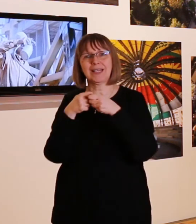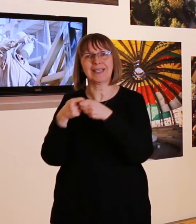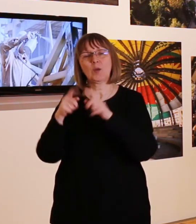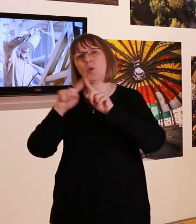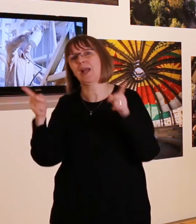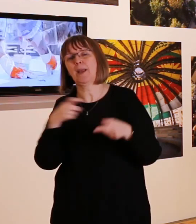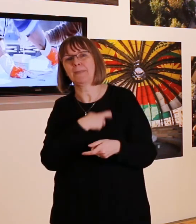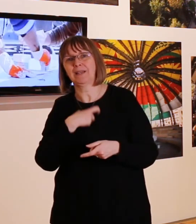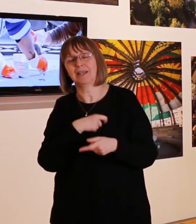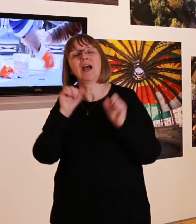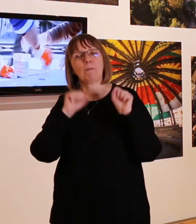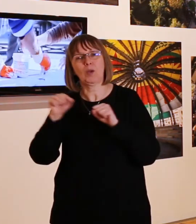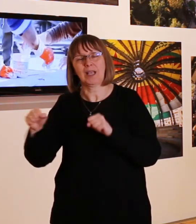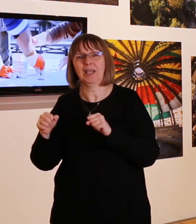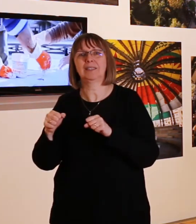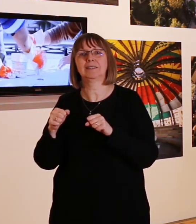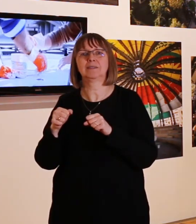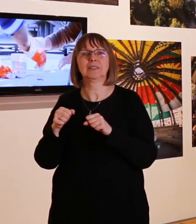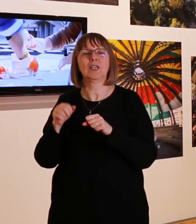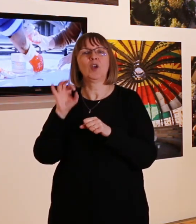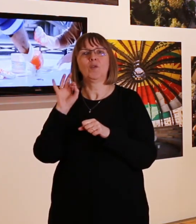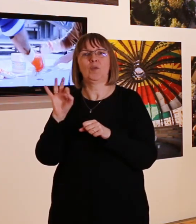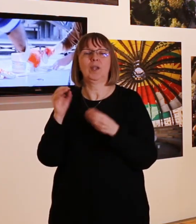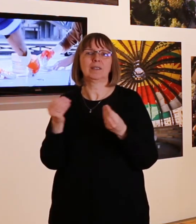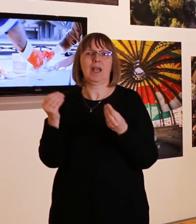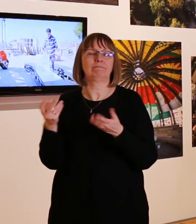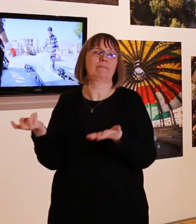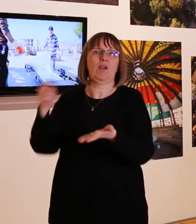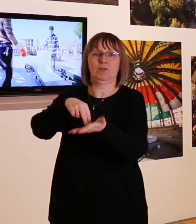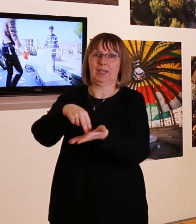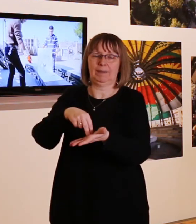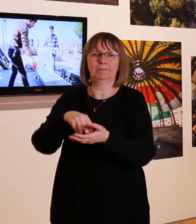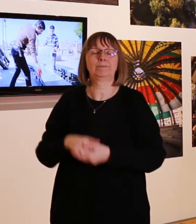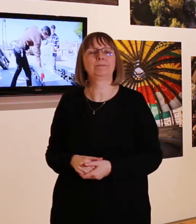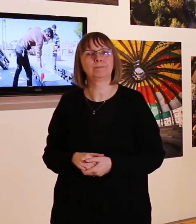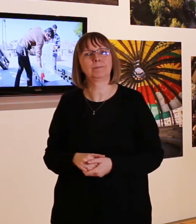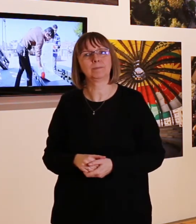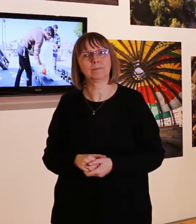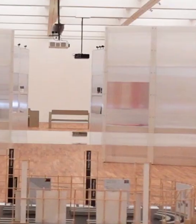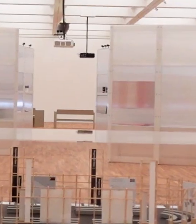oder Parteien haben hier die Möglichkeit, aufzutreten.